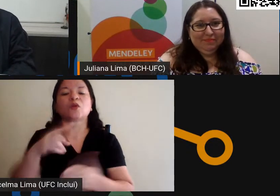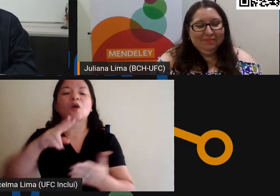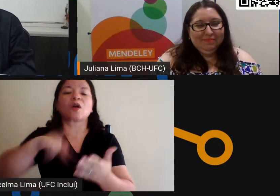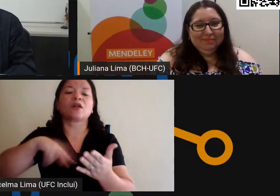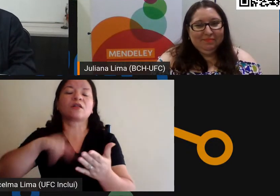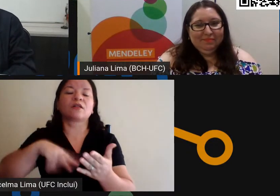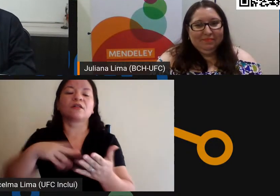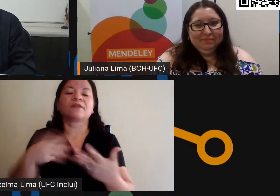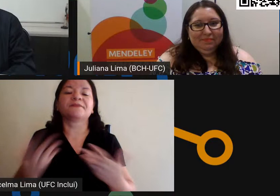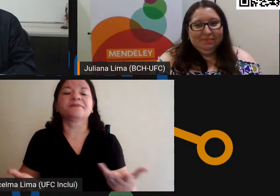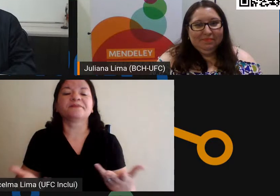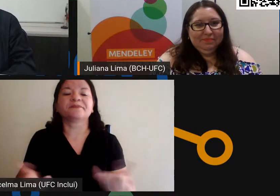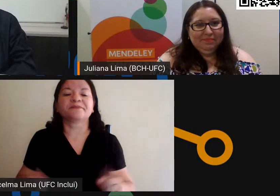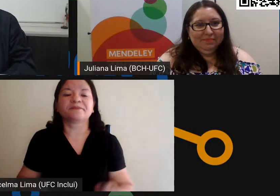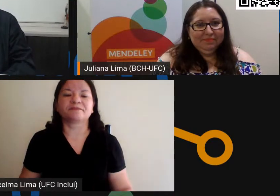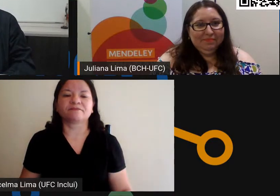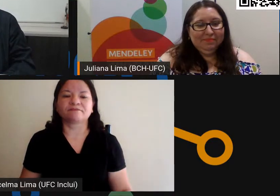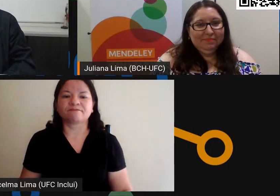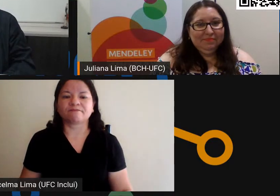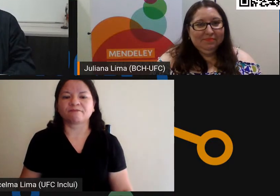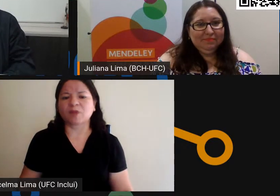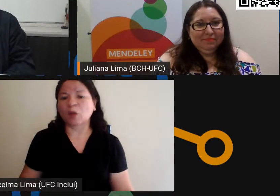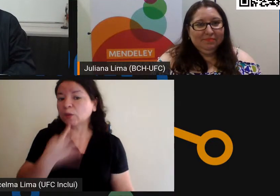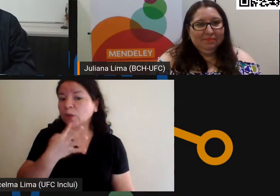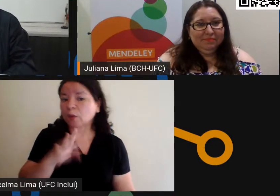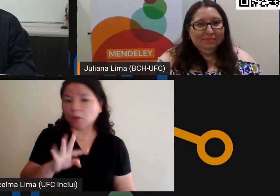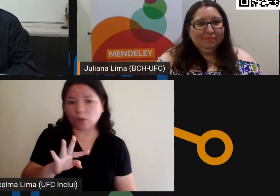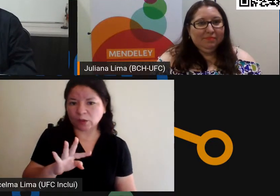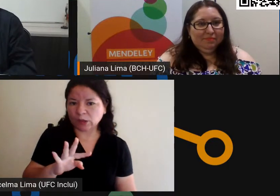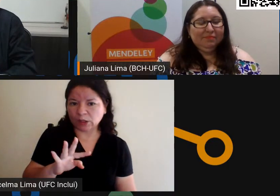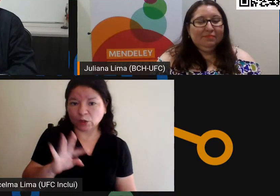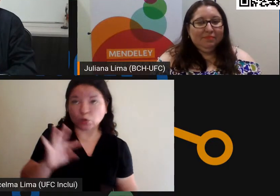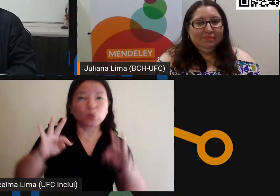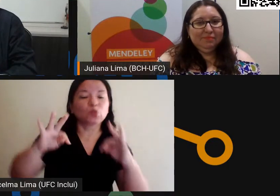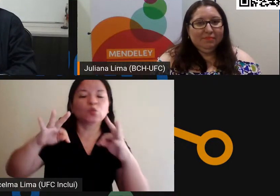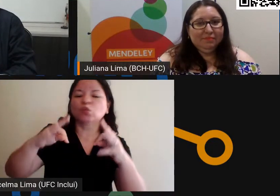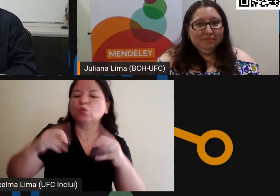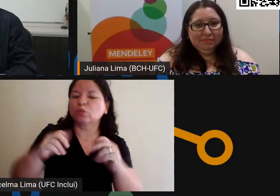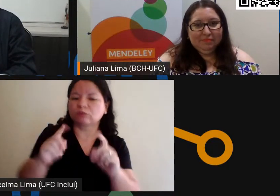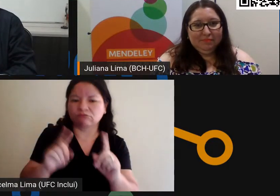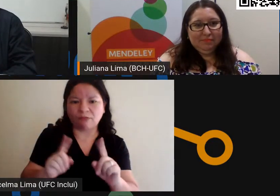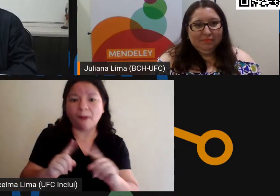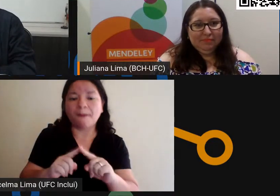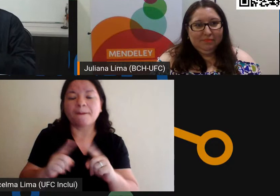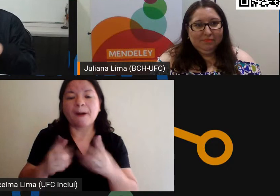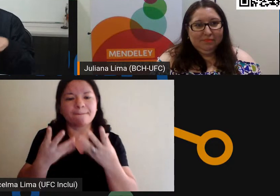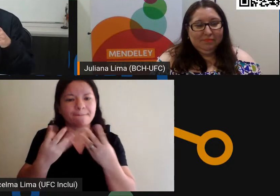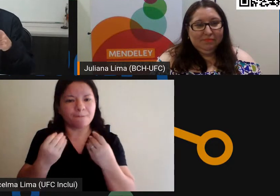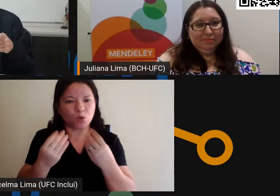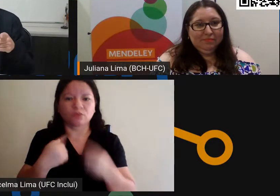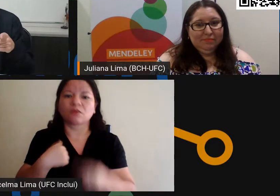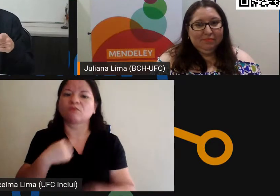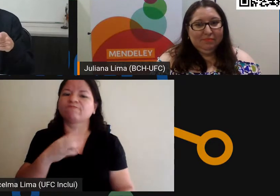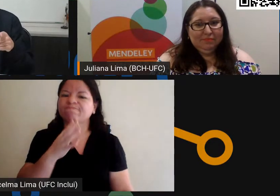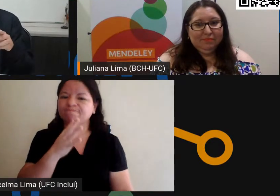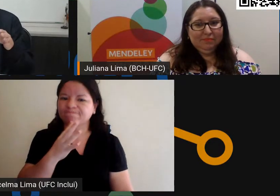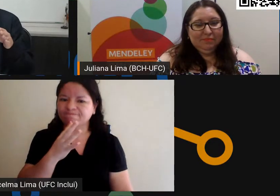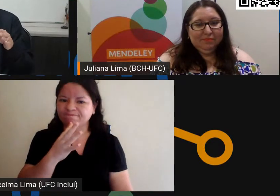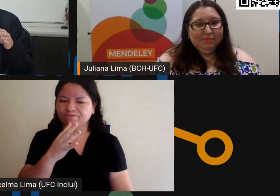Olha, eu não conheço todas, mas eu conheço muitas. A escrita, se eu falar em